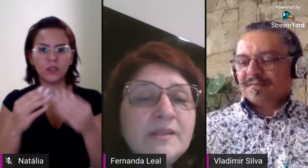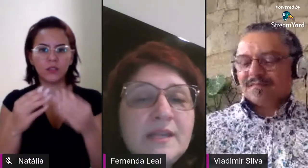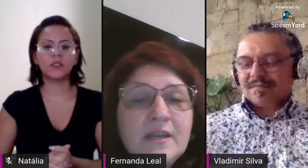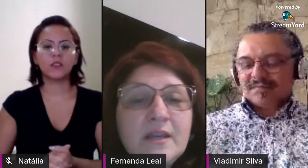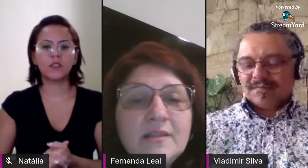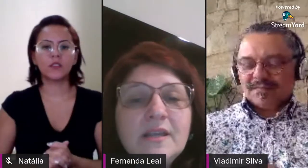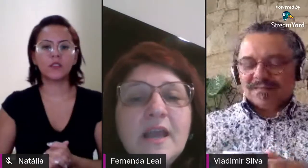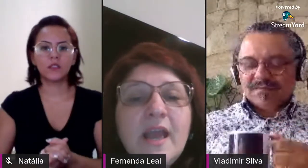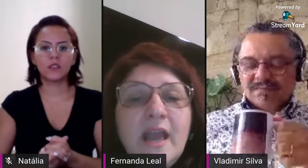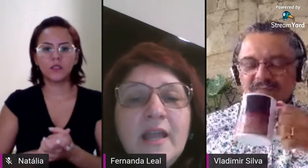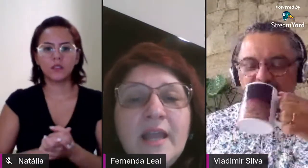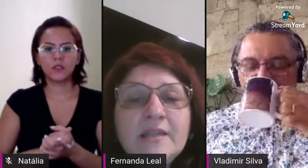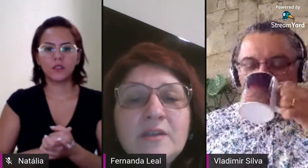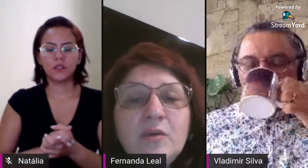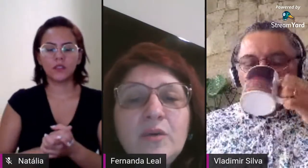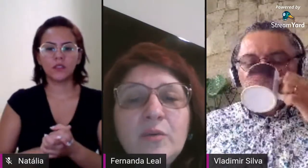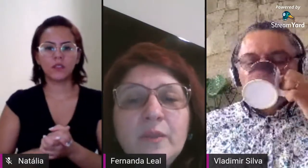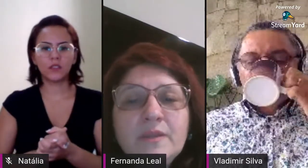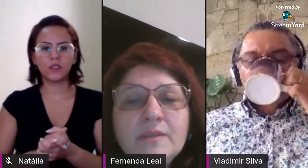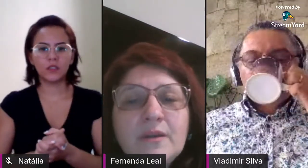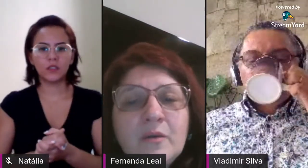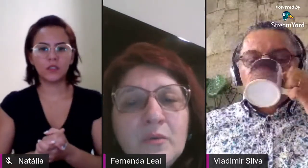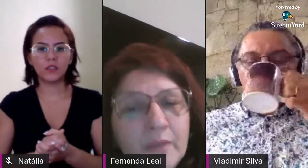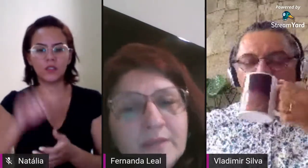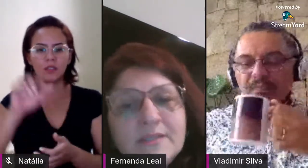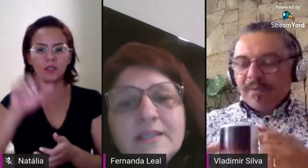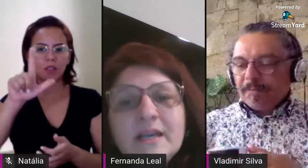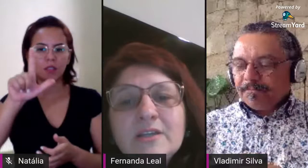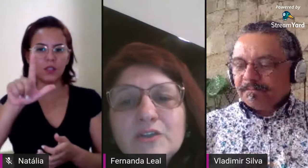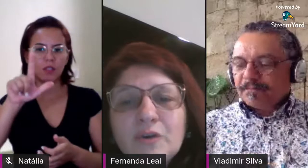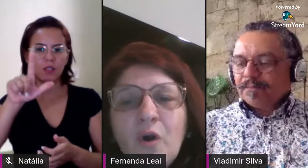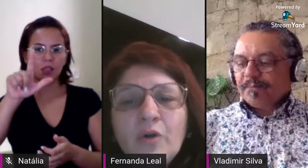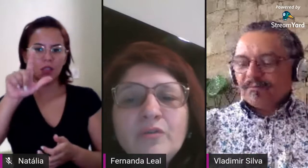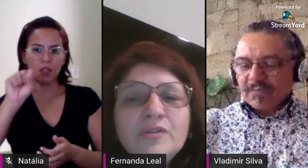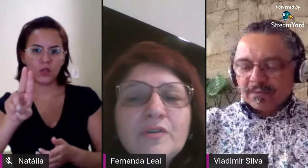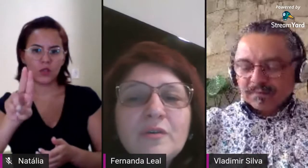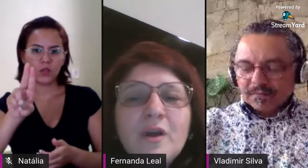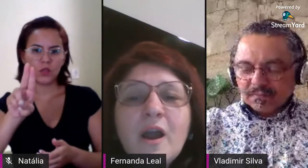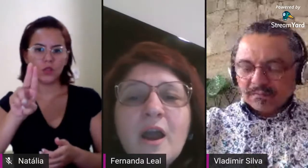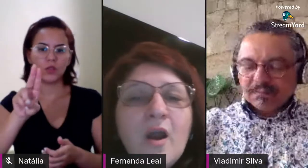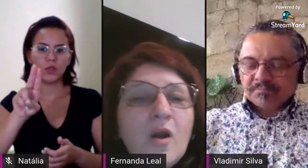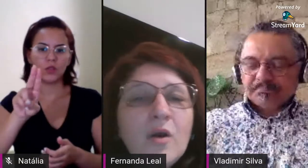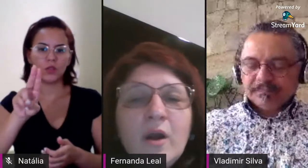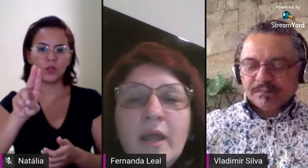Chamber Singers, LSU Humens, Chorus,